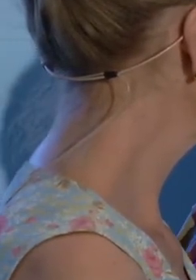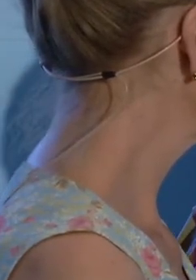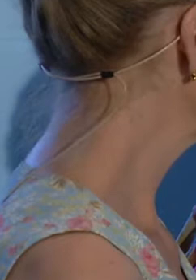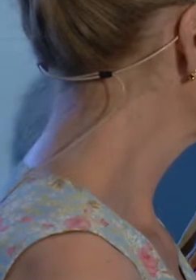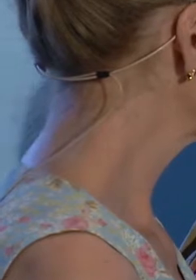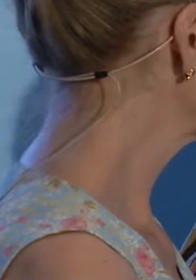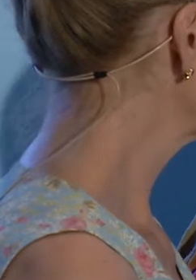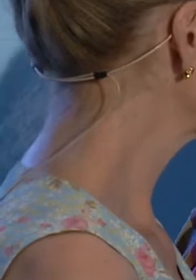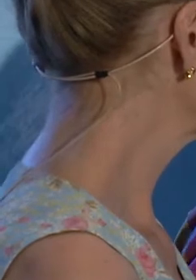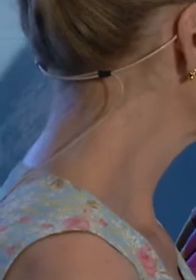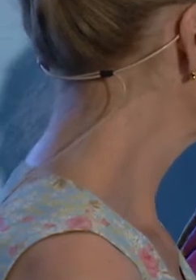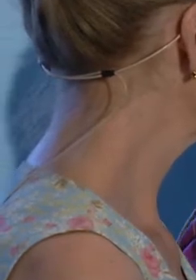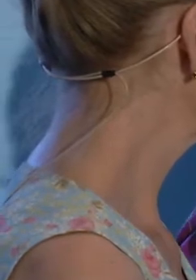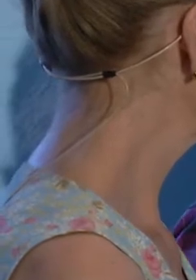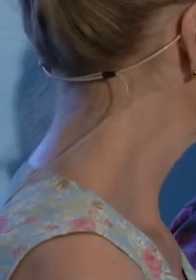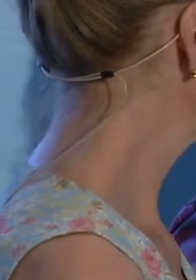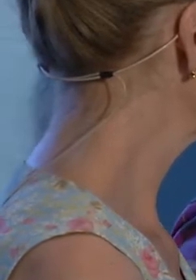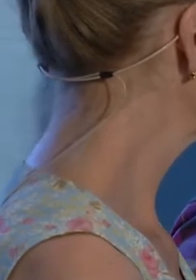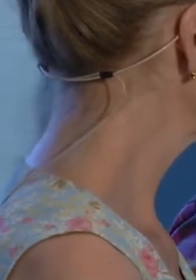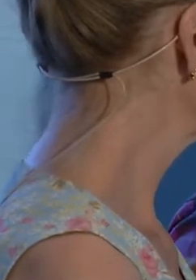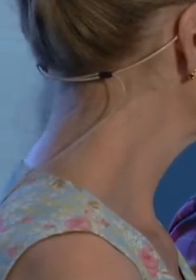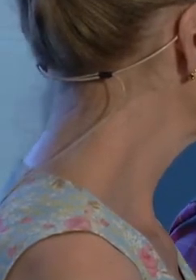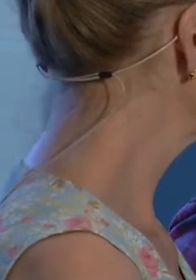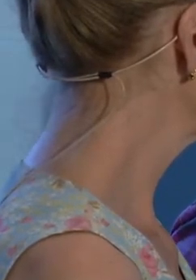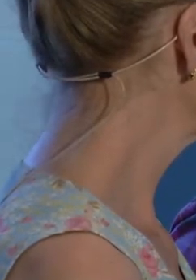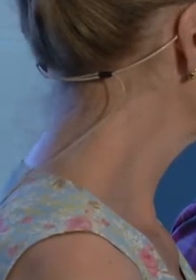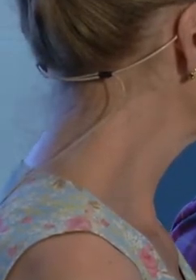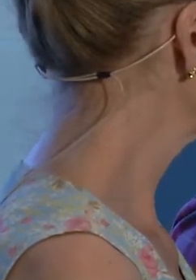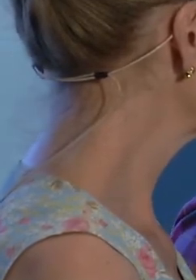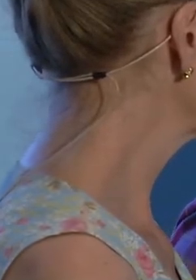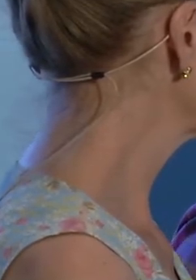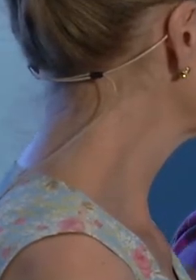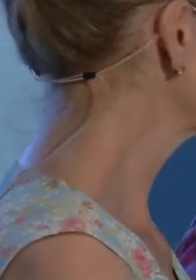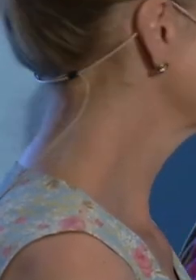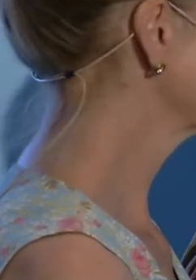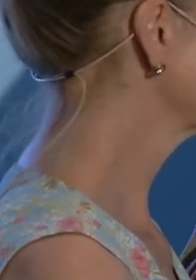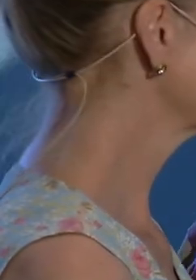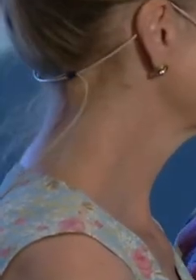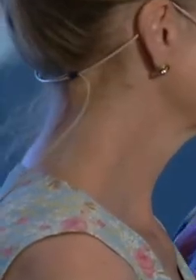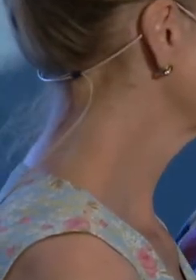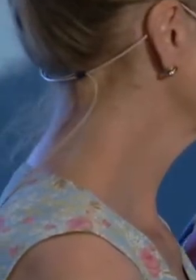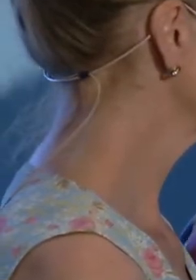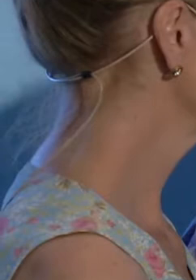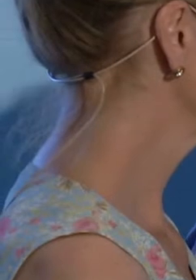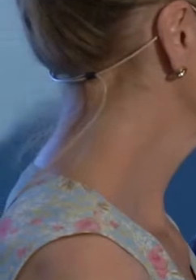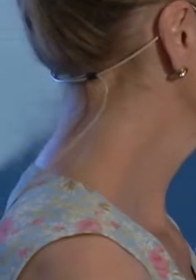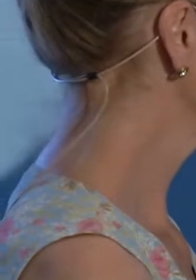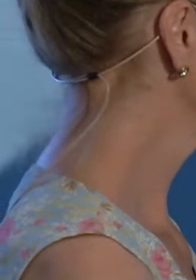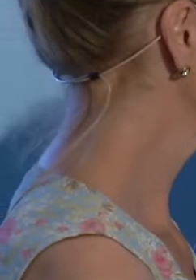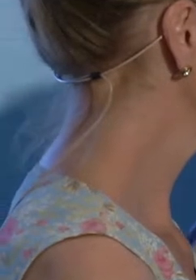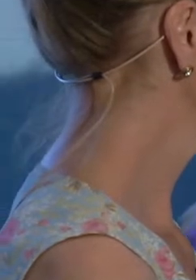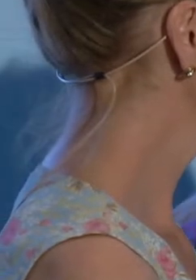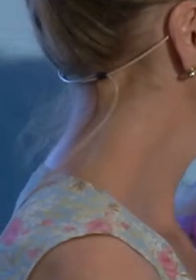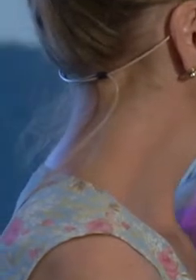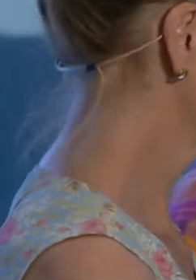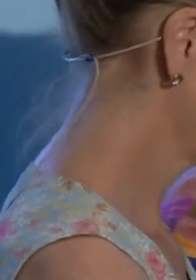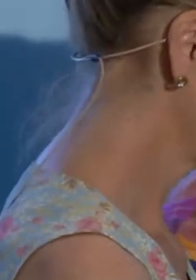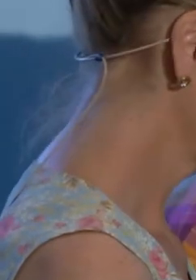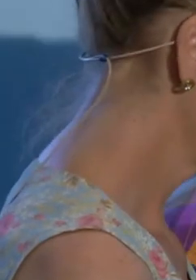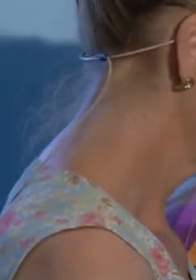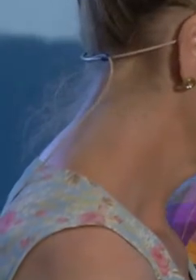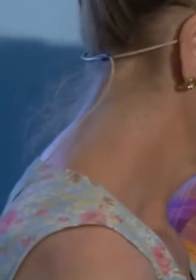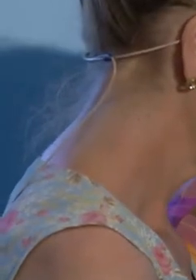sker mellan SKL och staten. Men vi måste se till att rigga det hemma vid också. Även om det läkemedlet är godkänt så måste